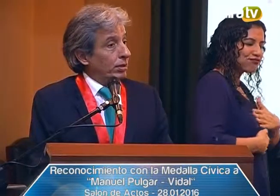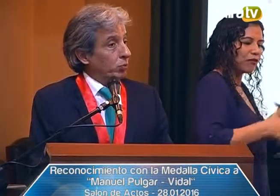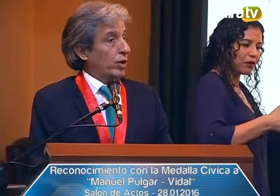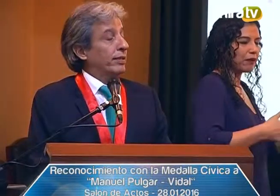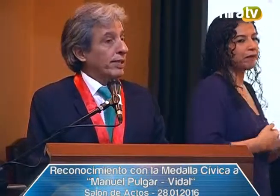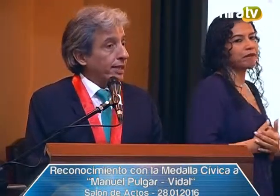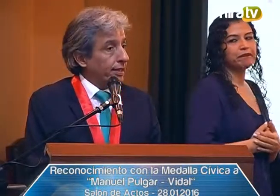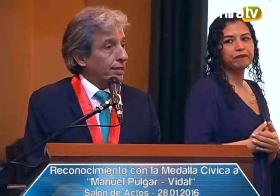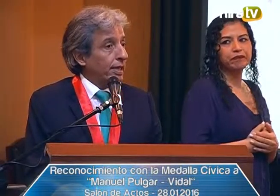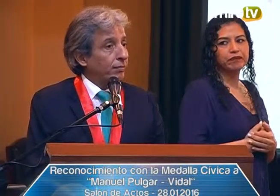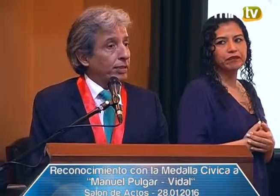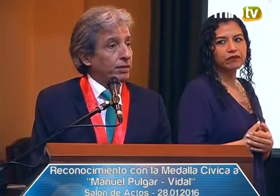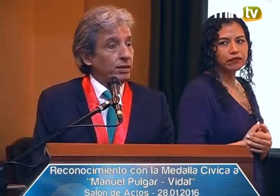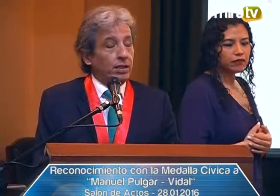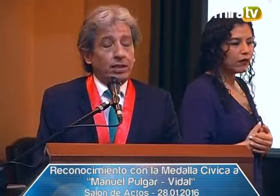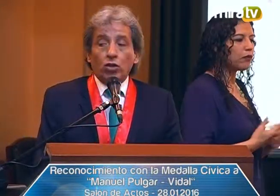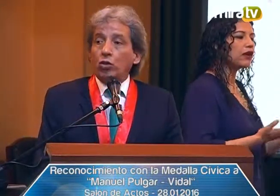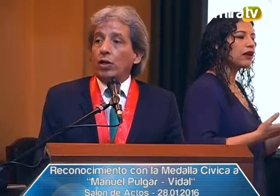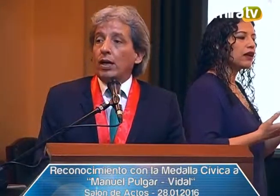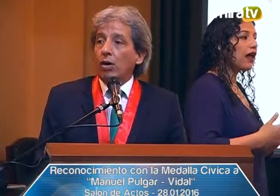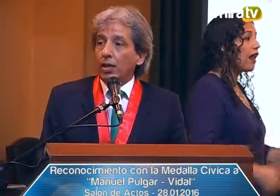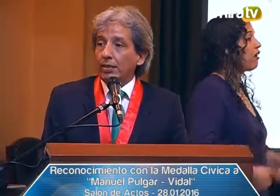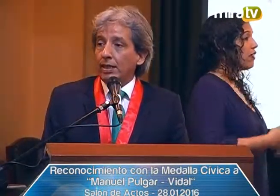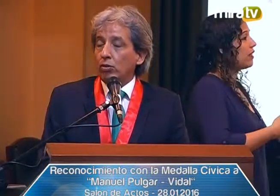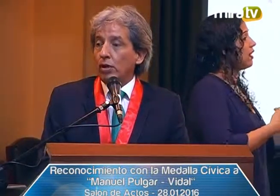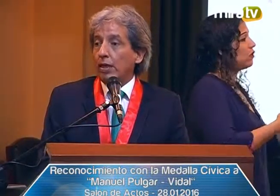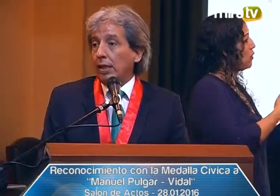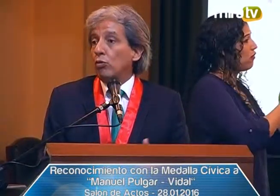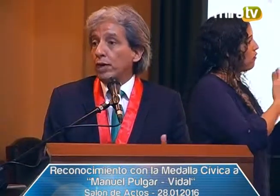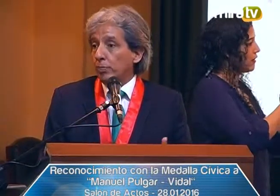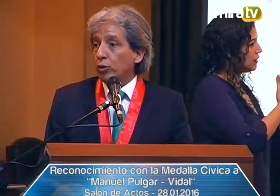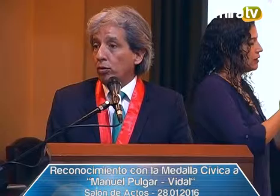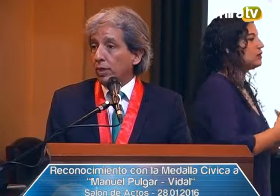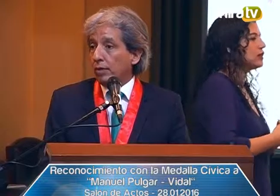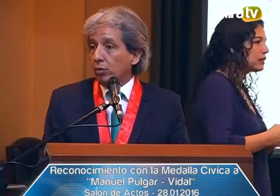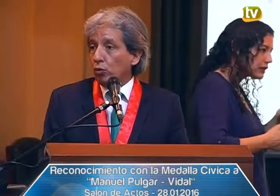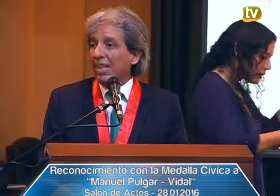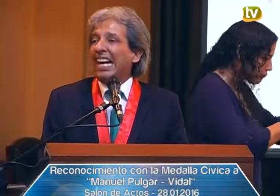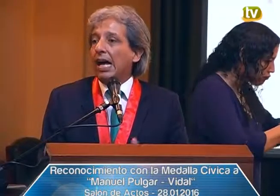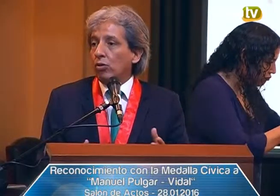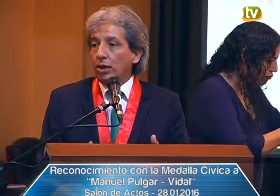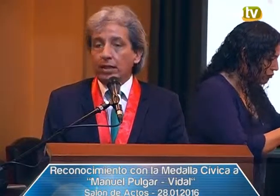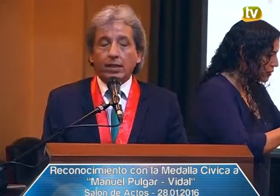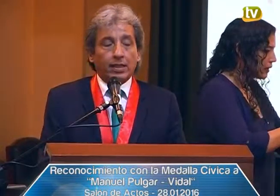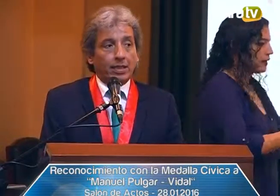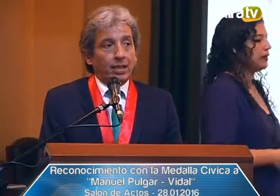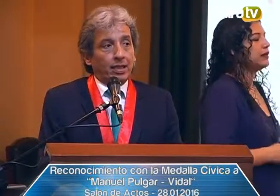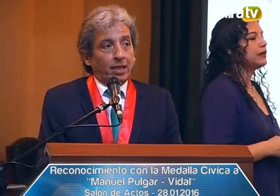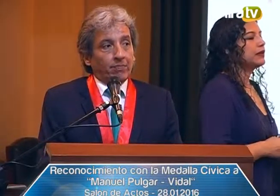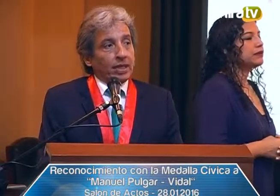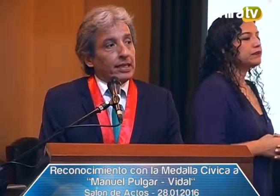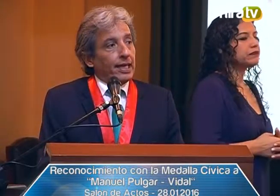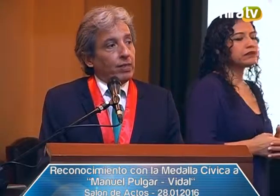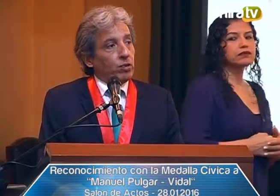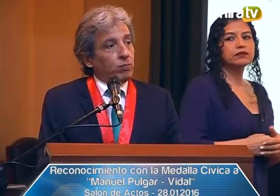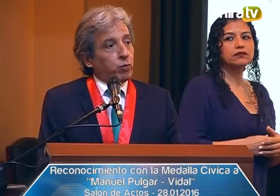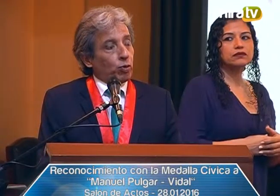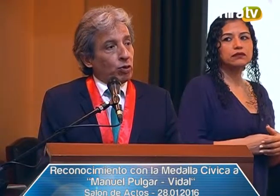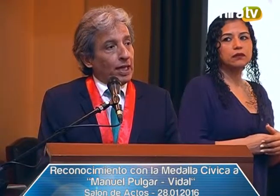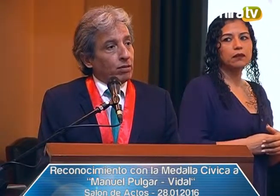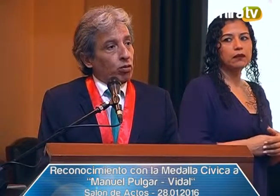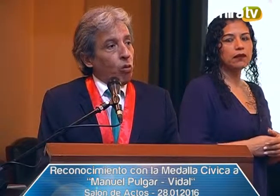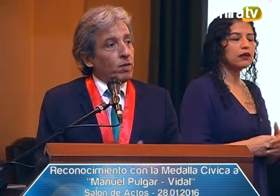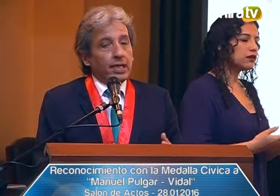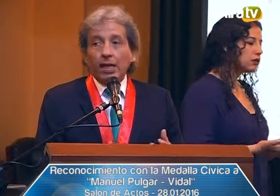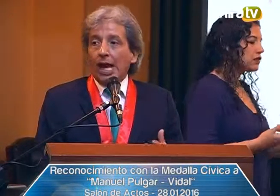sacrificio. Porque enseñar tiene sacrificio. Yo no he dejado de hacerlo desde que asumí el puesto de ministro, no he dejado de dictar. Y ello, por